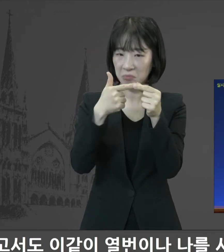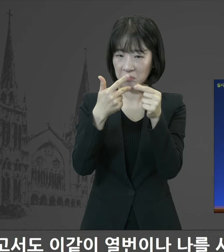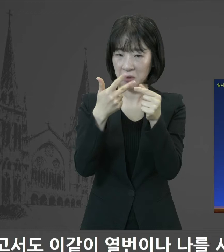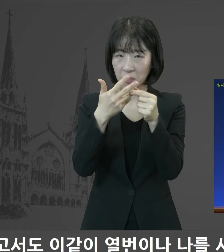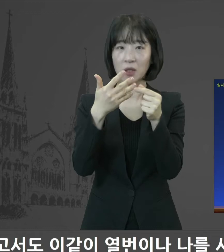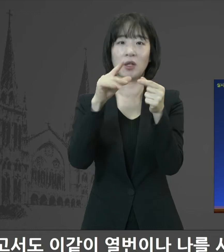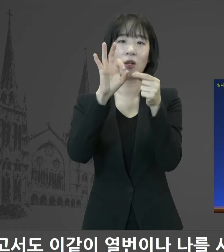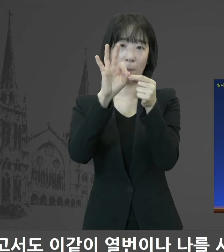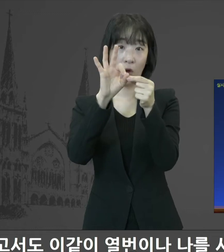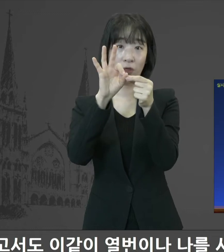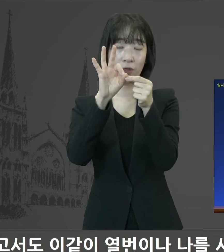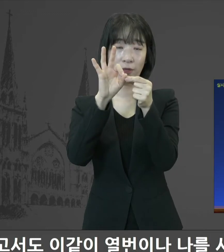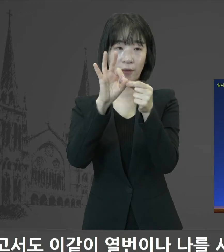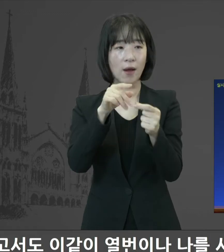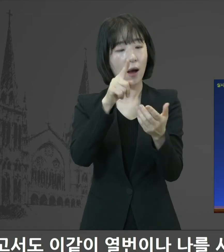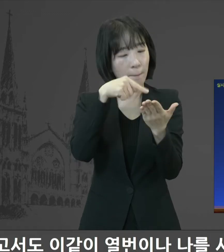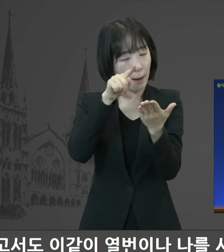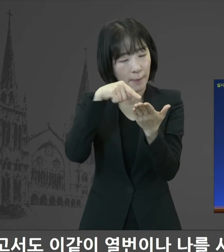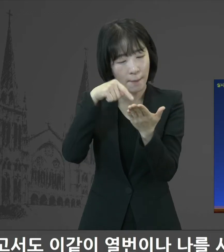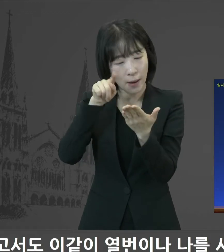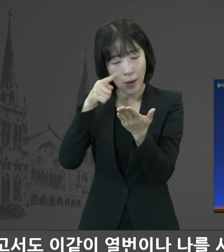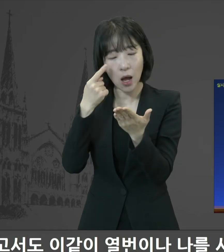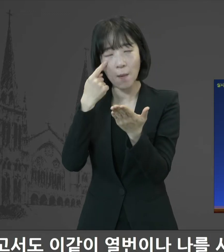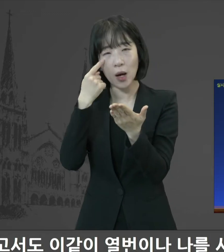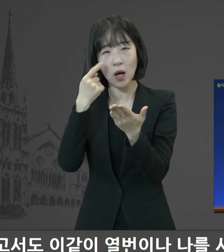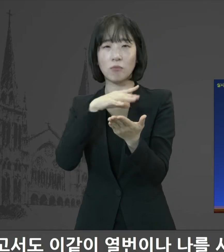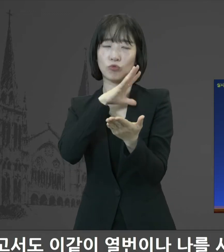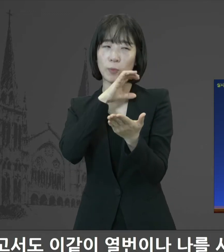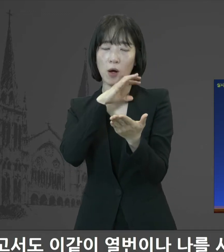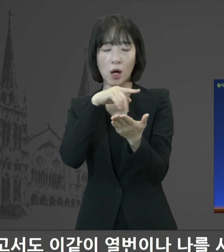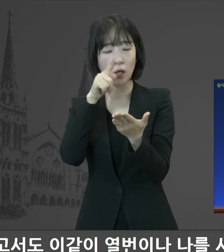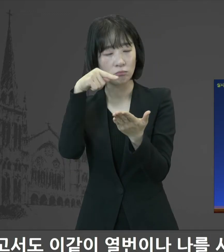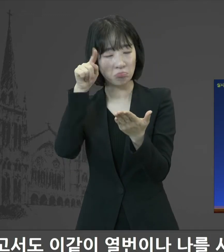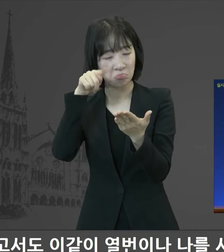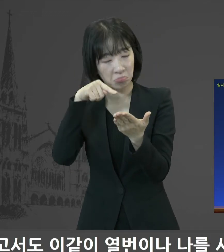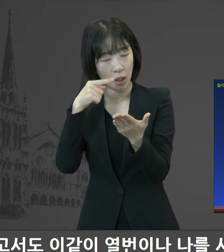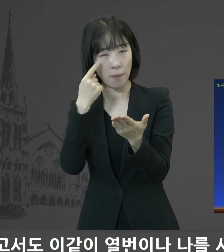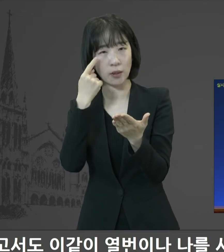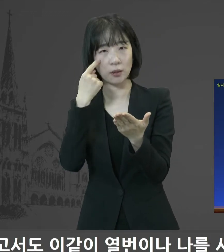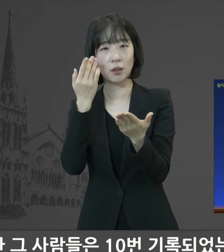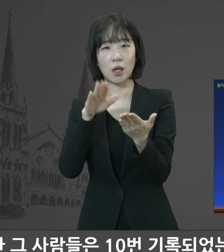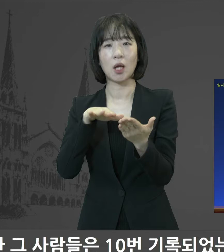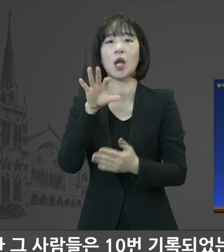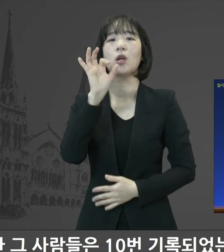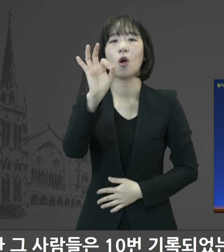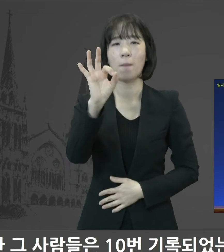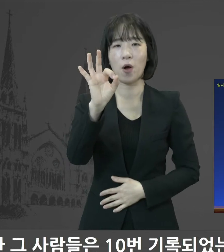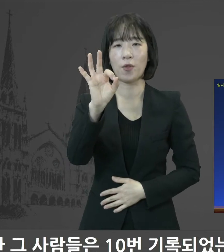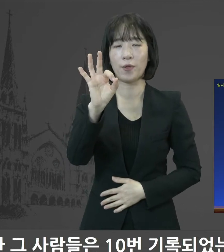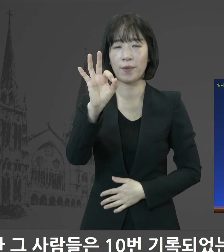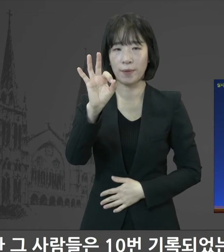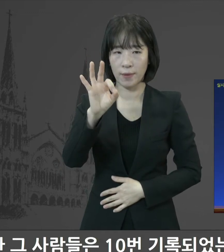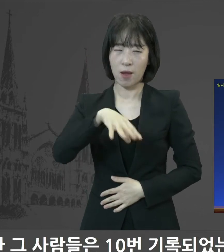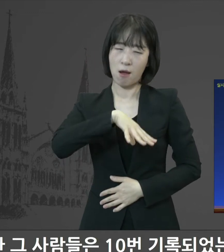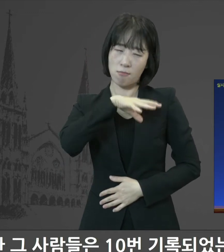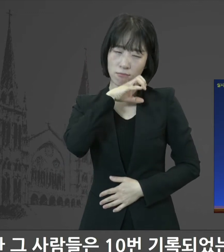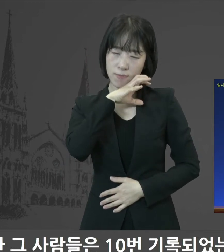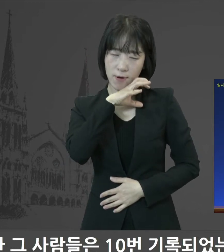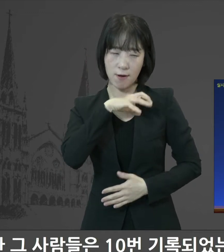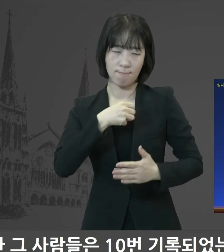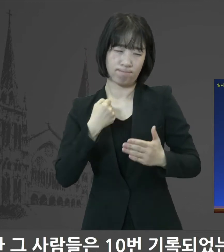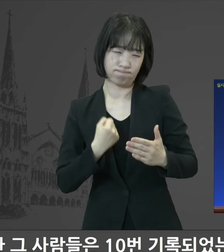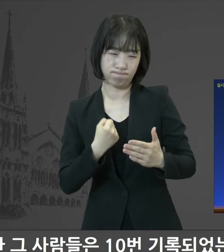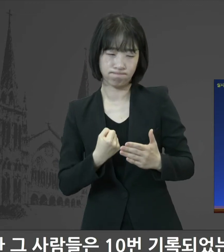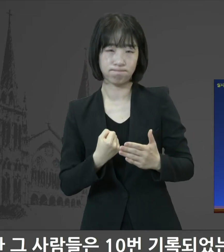한 2번 체크하면서 읽었는데, 좀 넓게 보면 10가지 불평과 원망의 이야기가 민수기